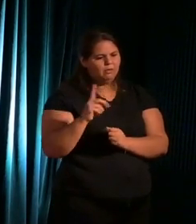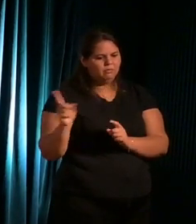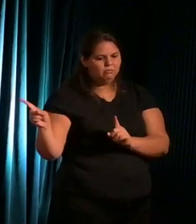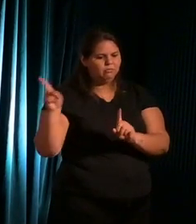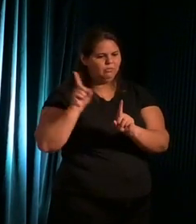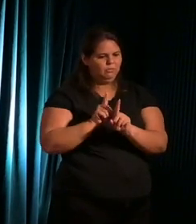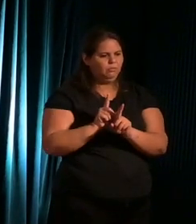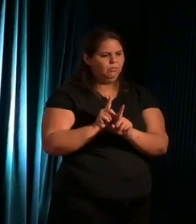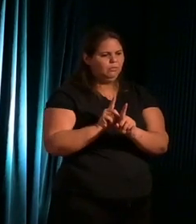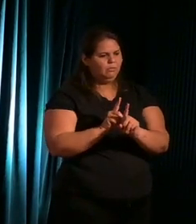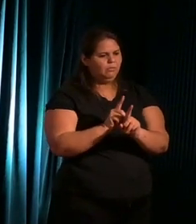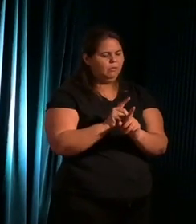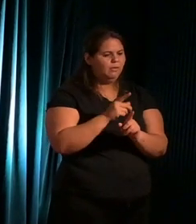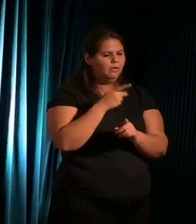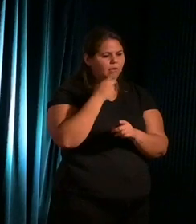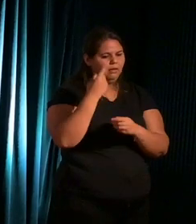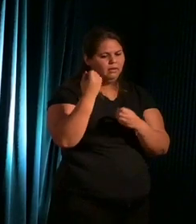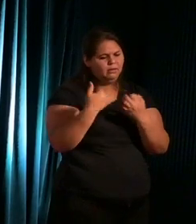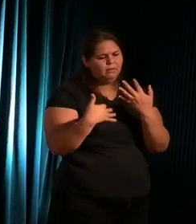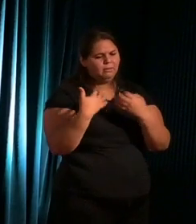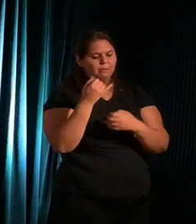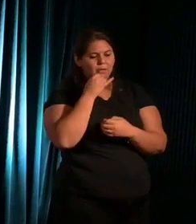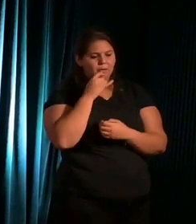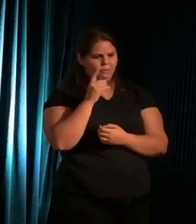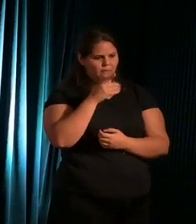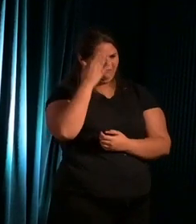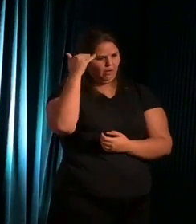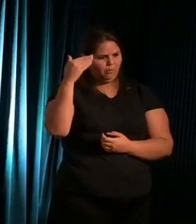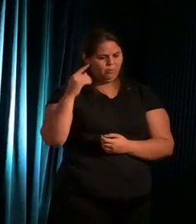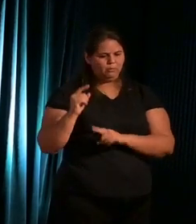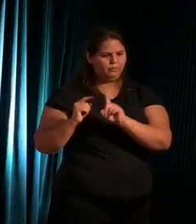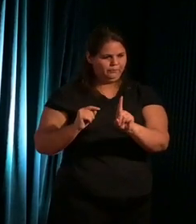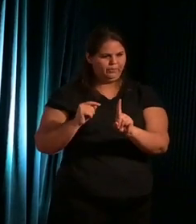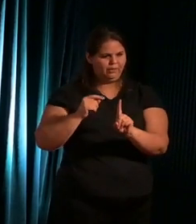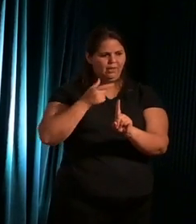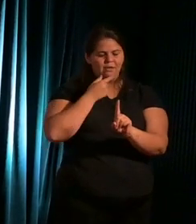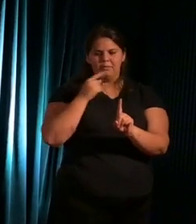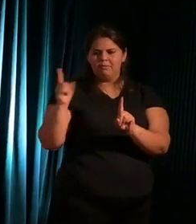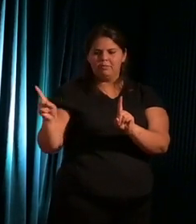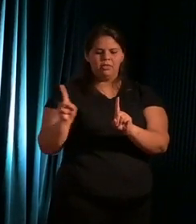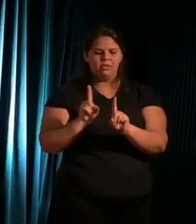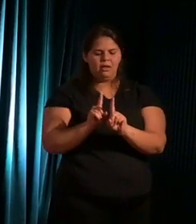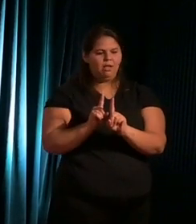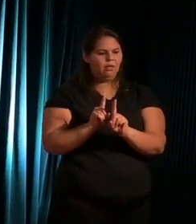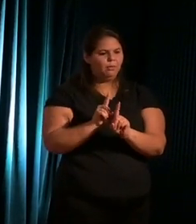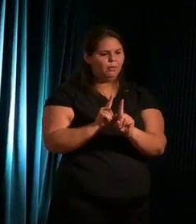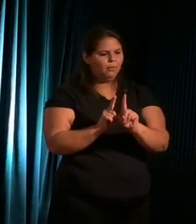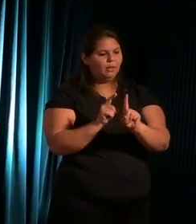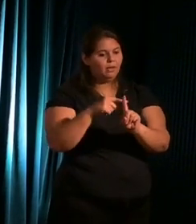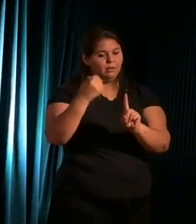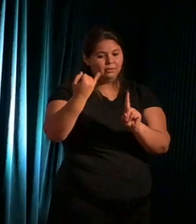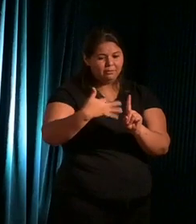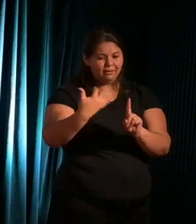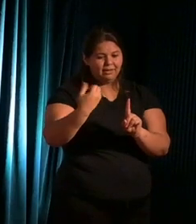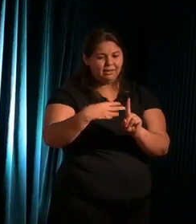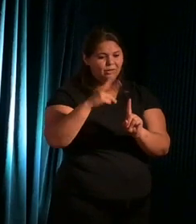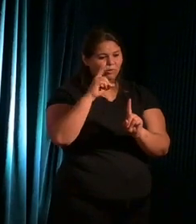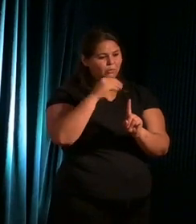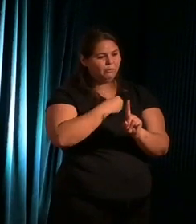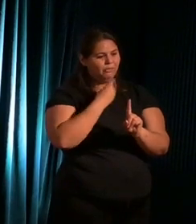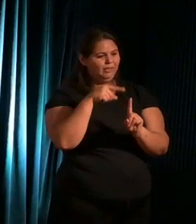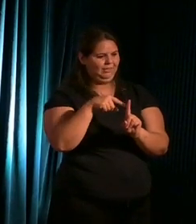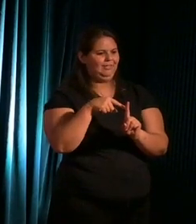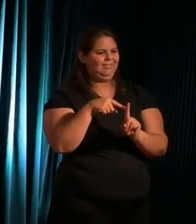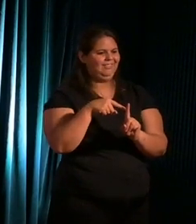E ele vai falando todos os feitos dessa pessoa, todos. Então, meu amigo era cineasta, Idrissa Dragô, fez vários filmes, e ele